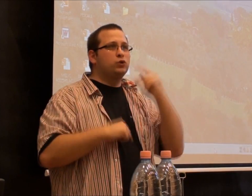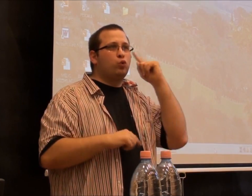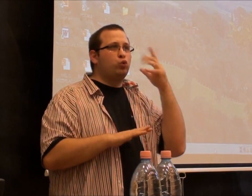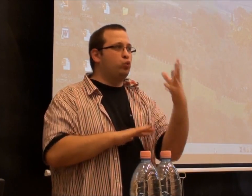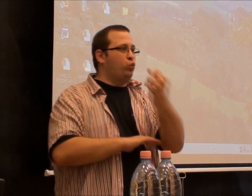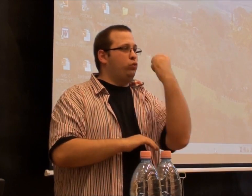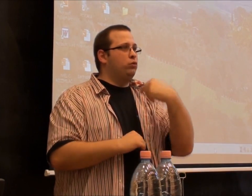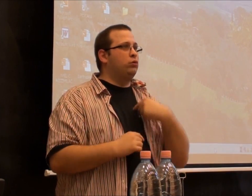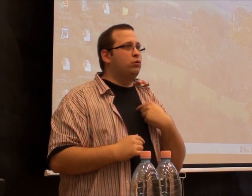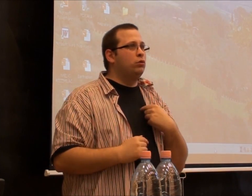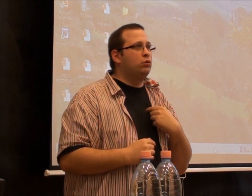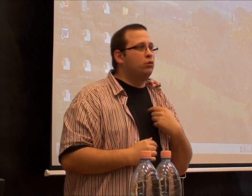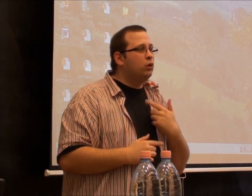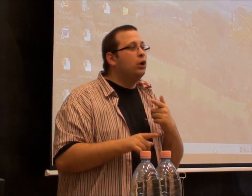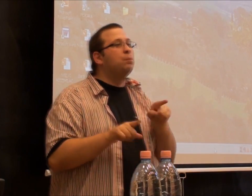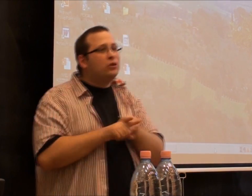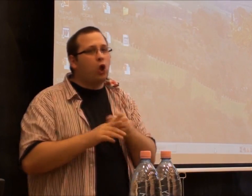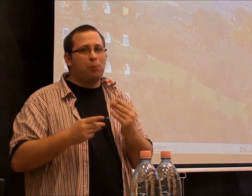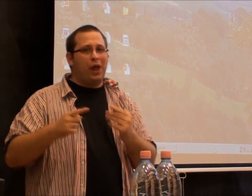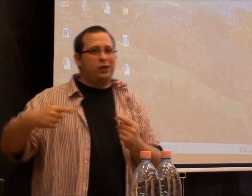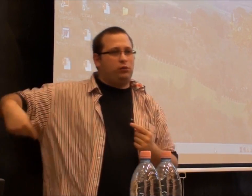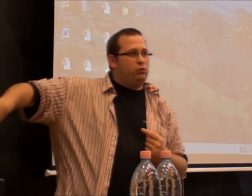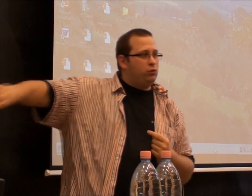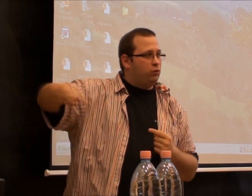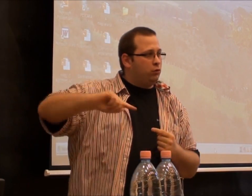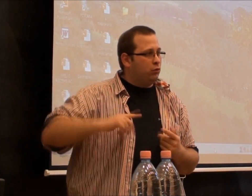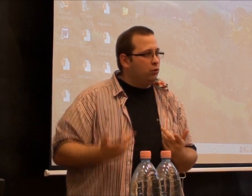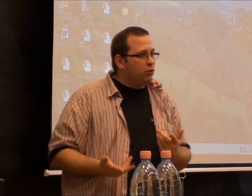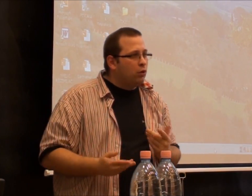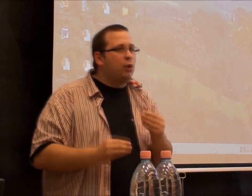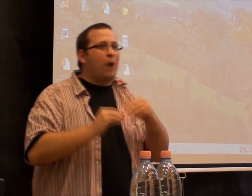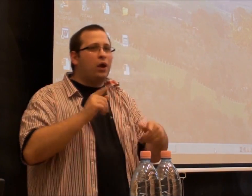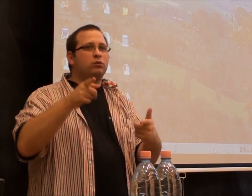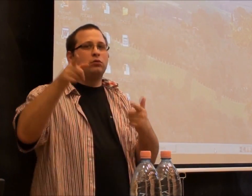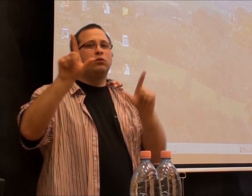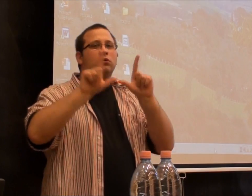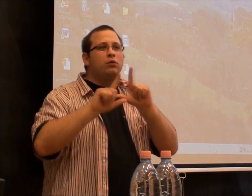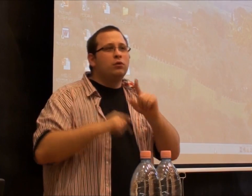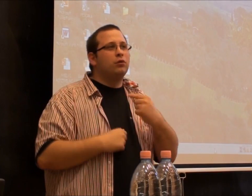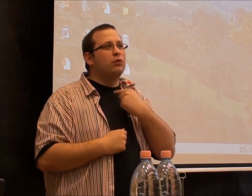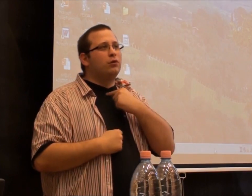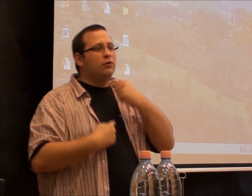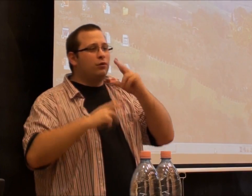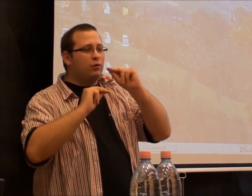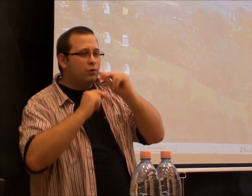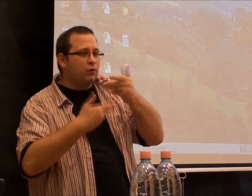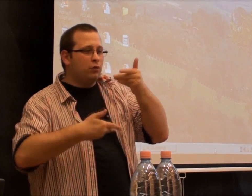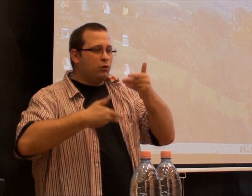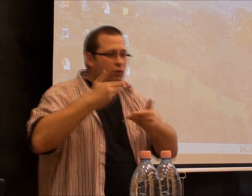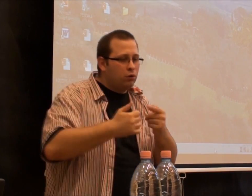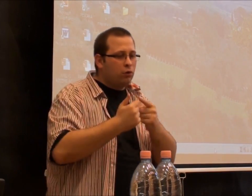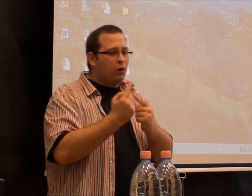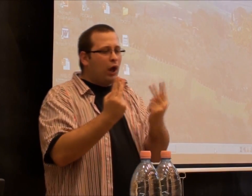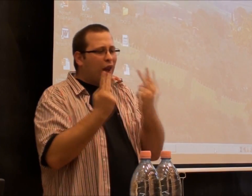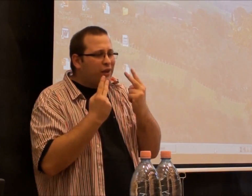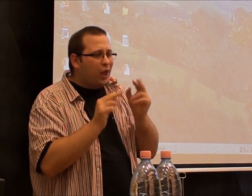kevesebb információhoz tudok jutni, mint amennyit a többiek tudnak. Mert a tanár elmondja, hangon